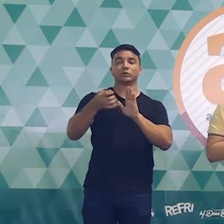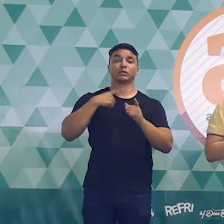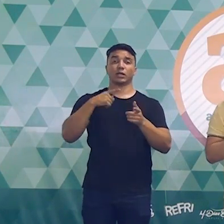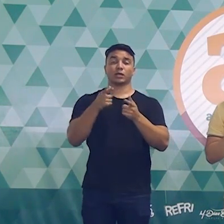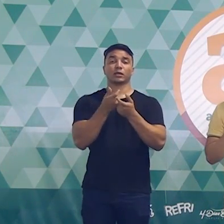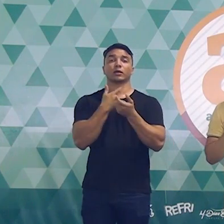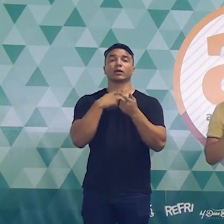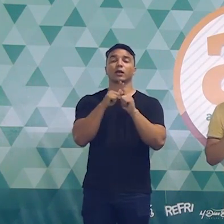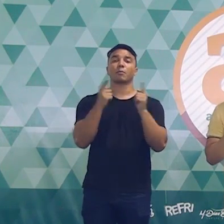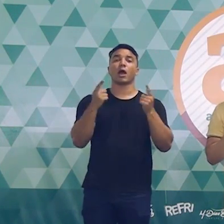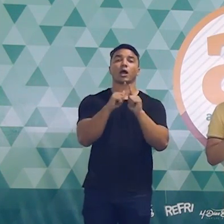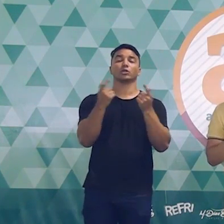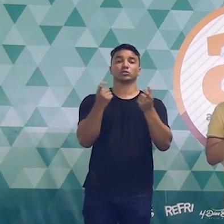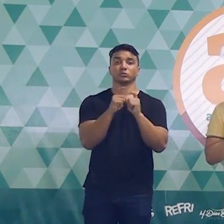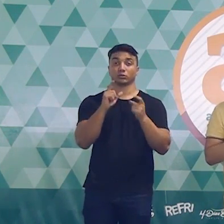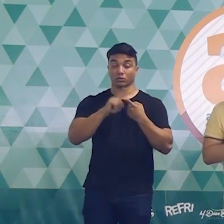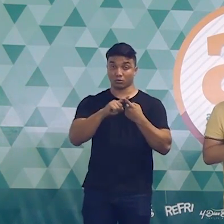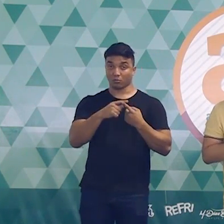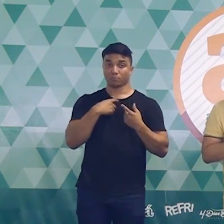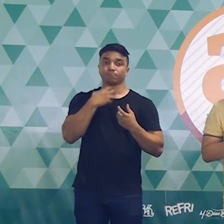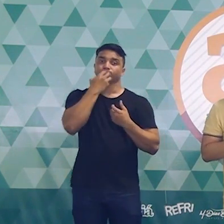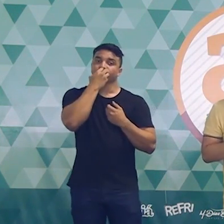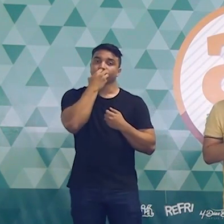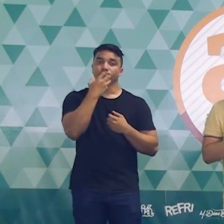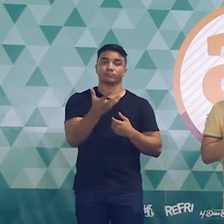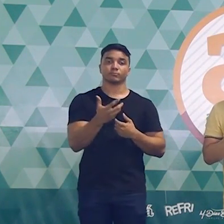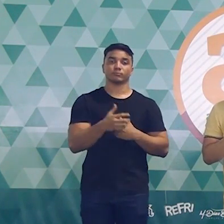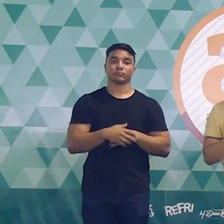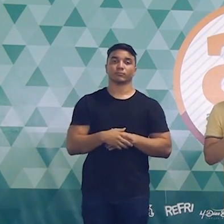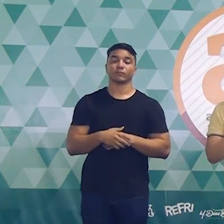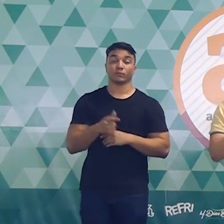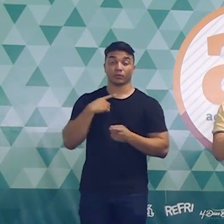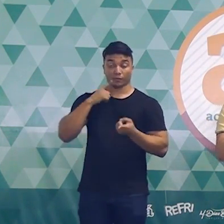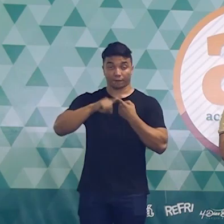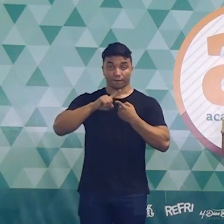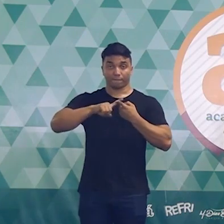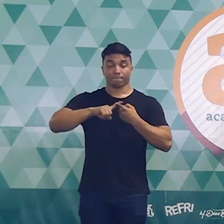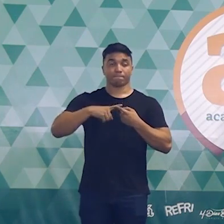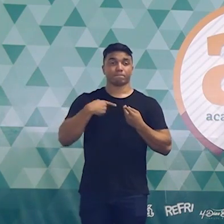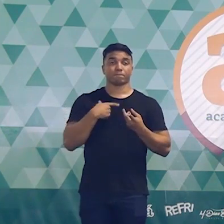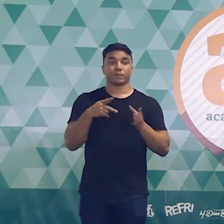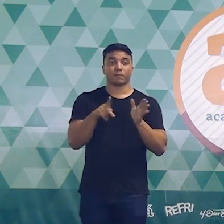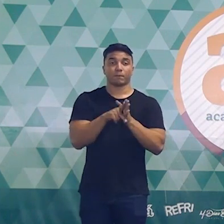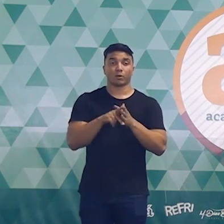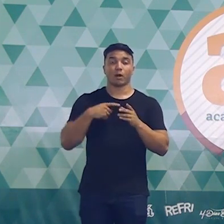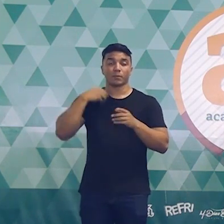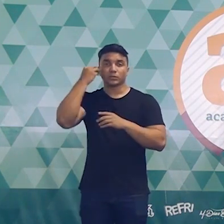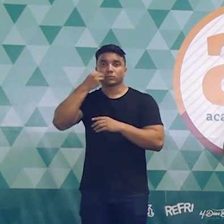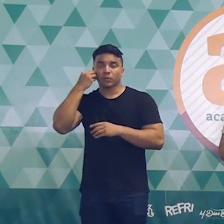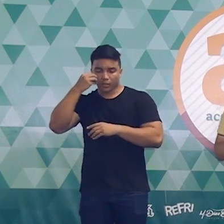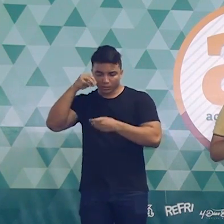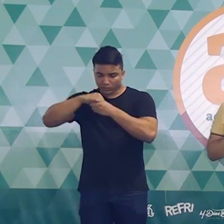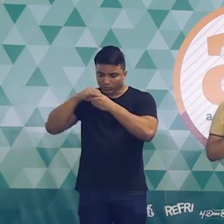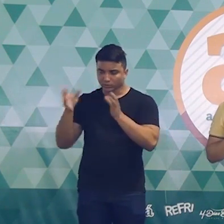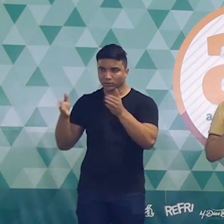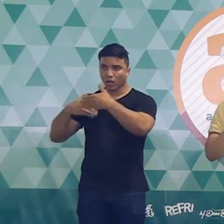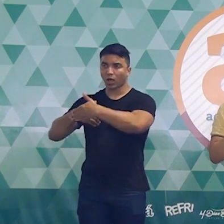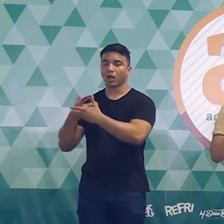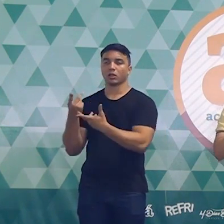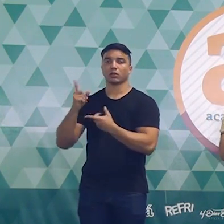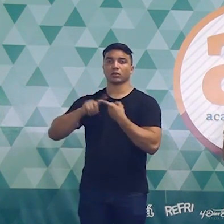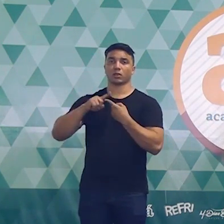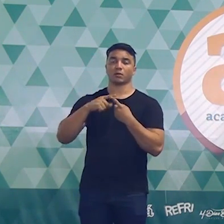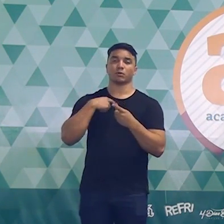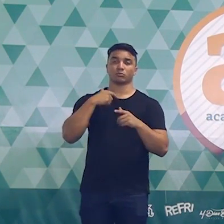gramática. Espero que tenham feito o melhor uso possível, tá? Obra fruto de experiência em sala de aula,